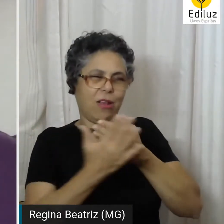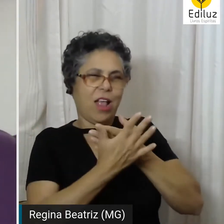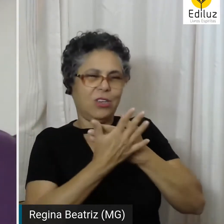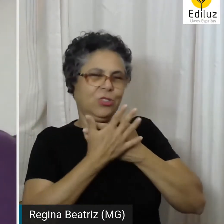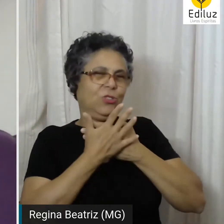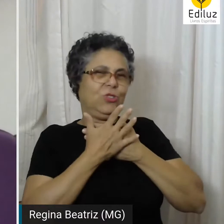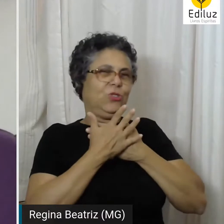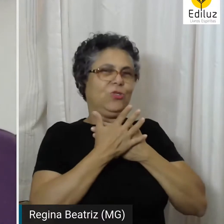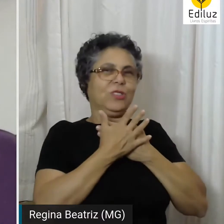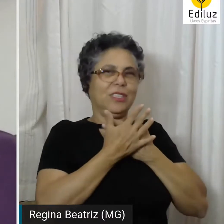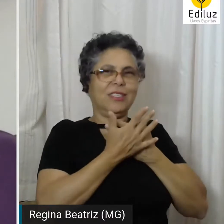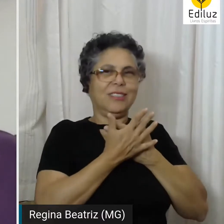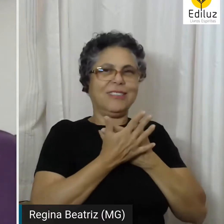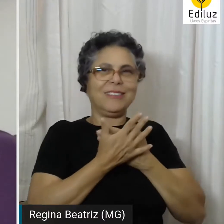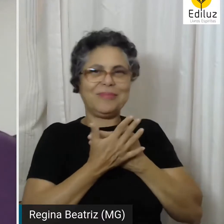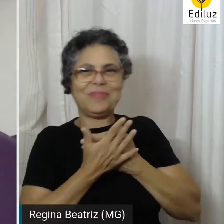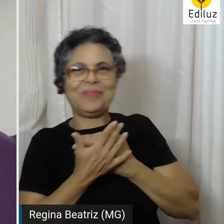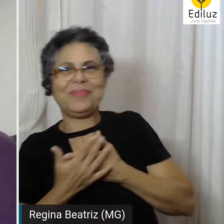ele ajuda.